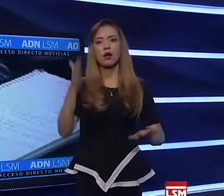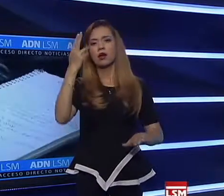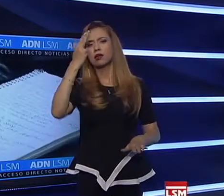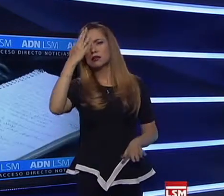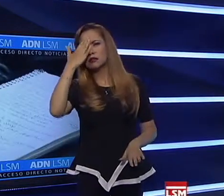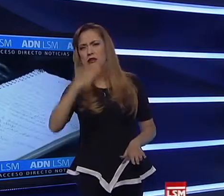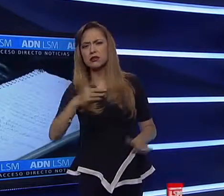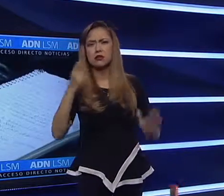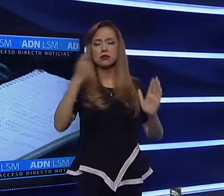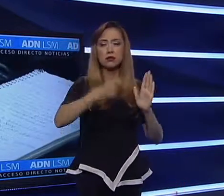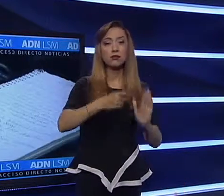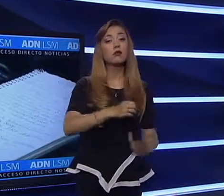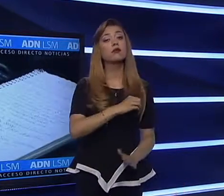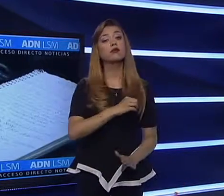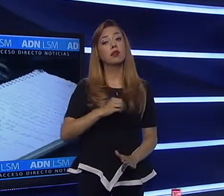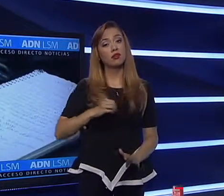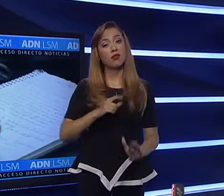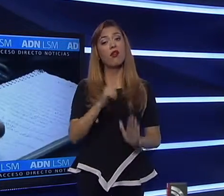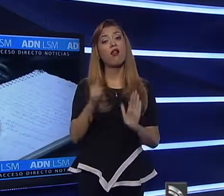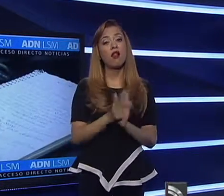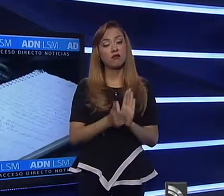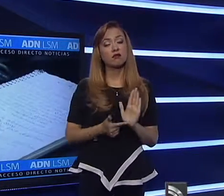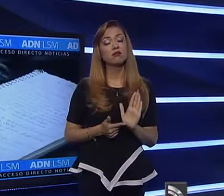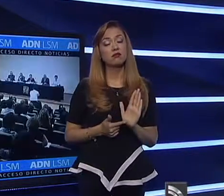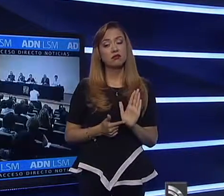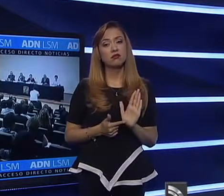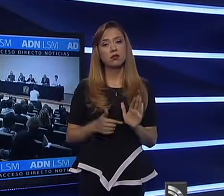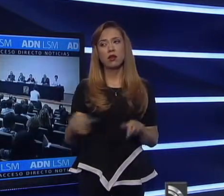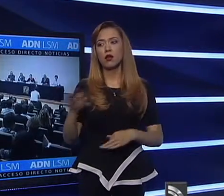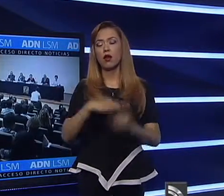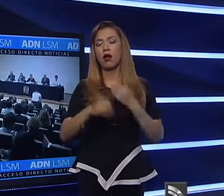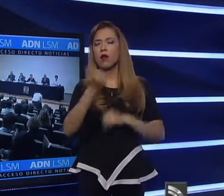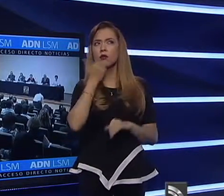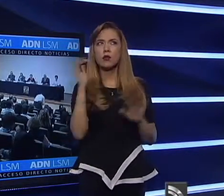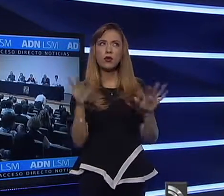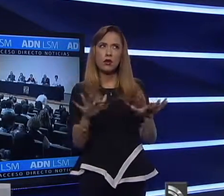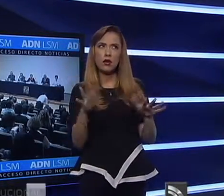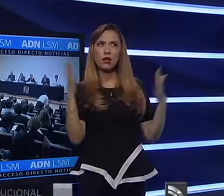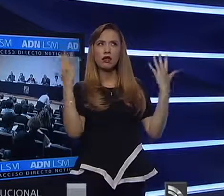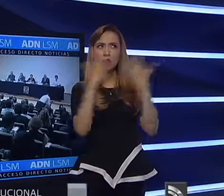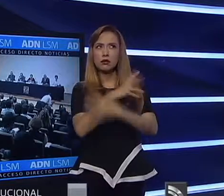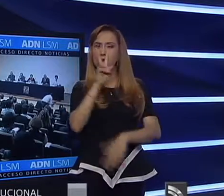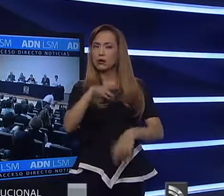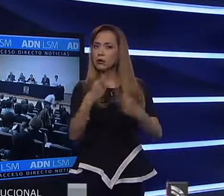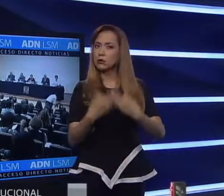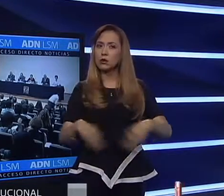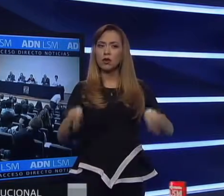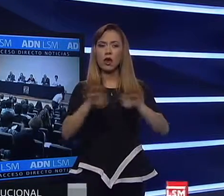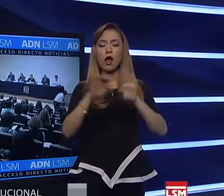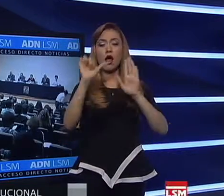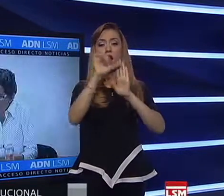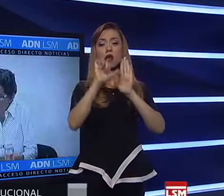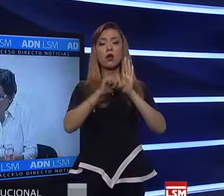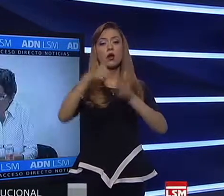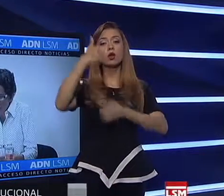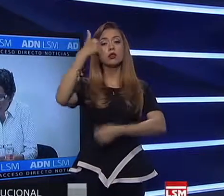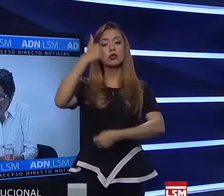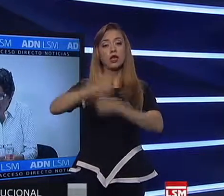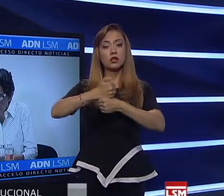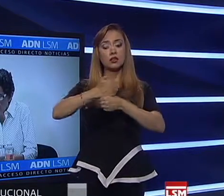son obligados. Frente a estudiantes, resaltaron la importancia del artículo 6 constitucional, el cual garantiza el